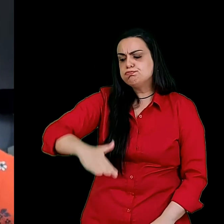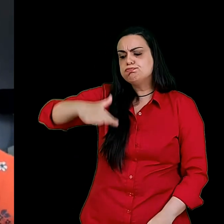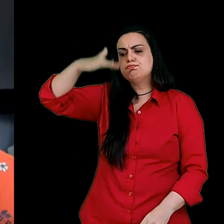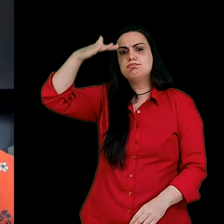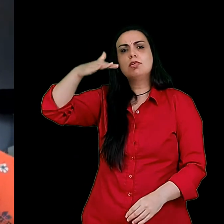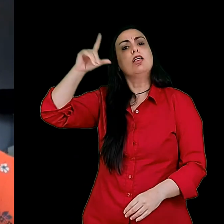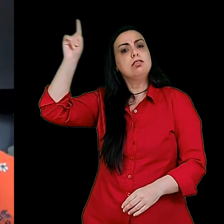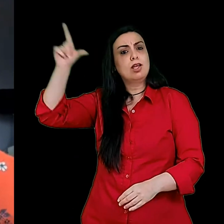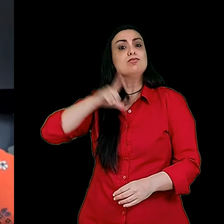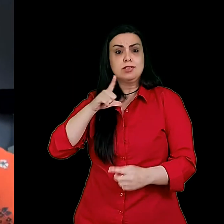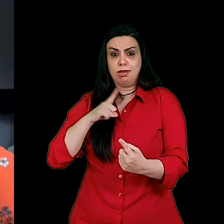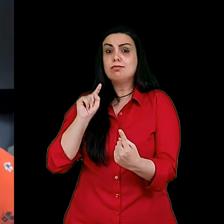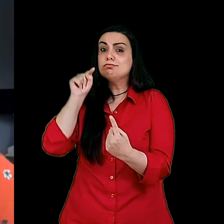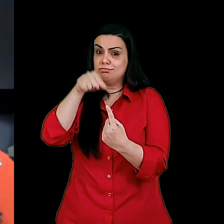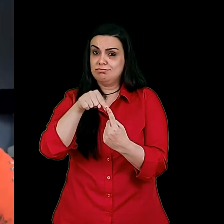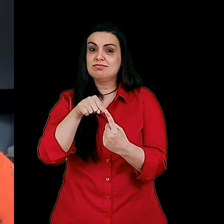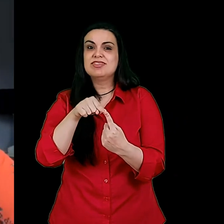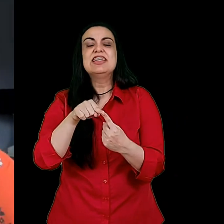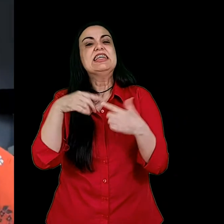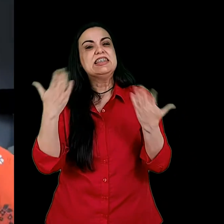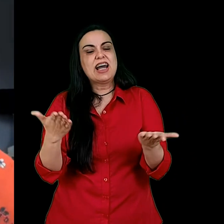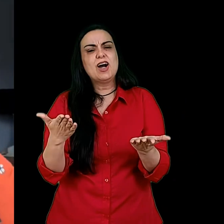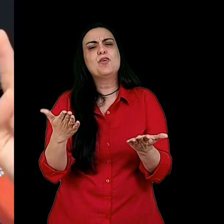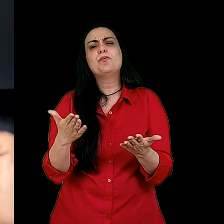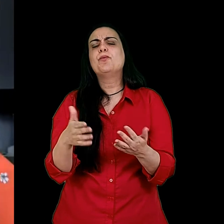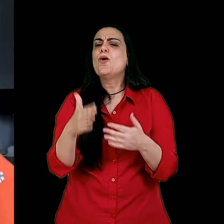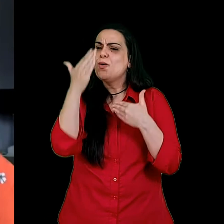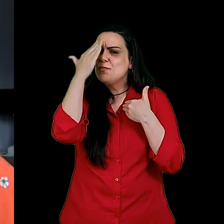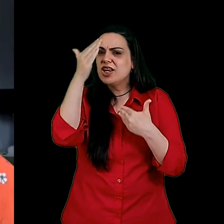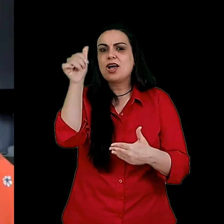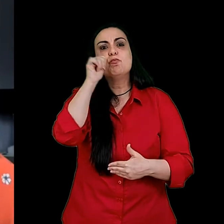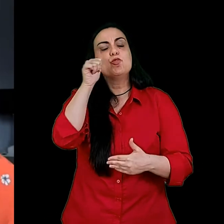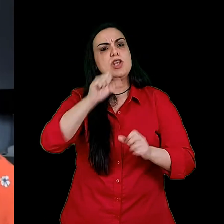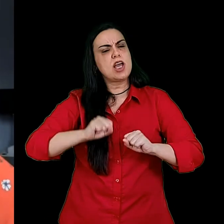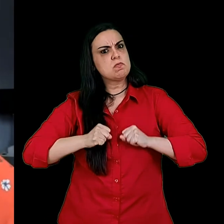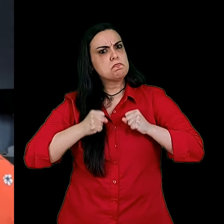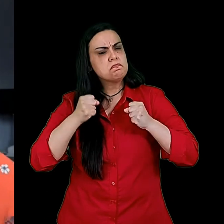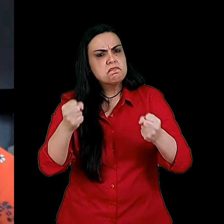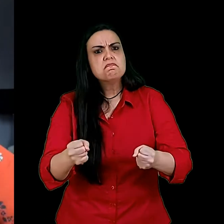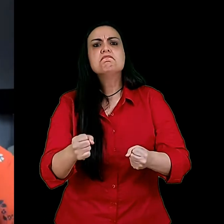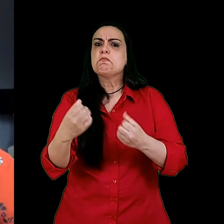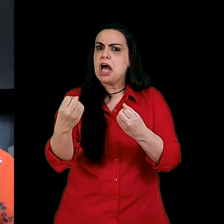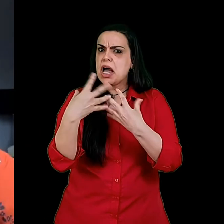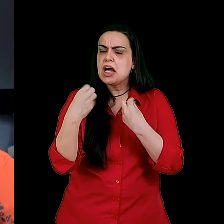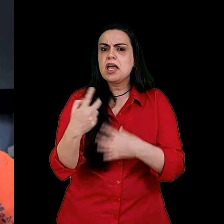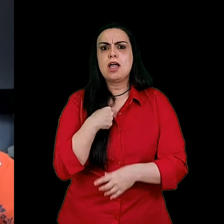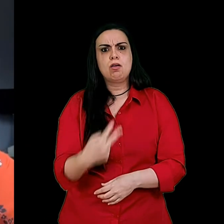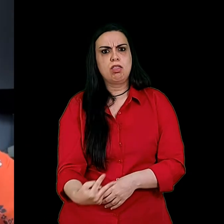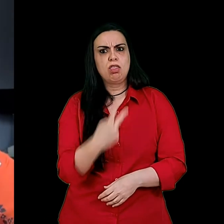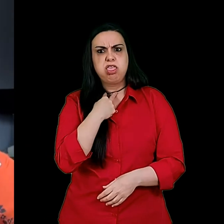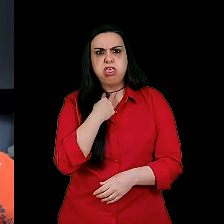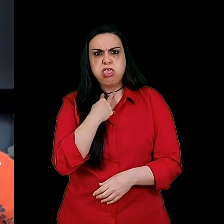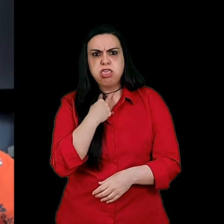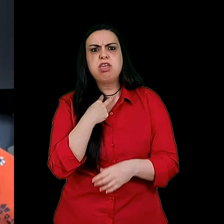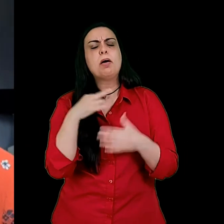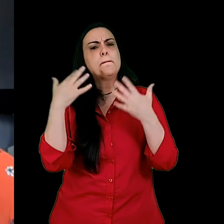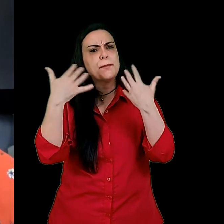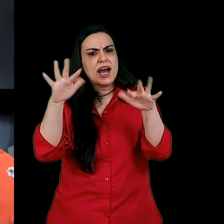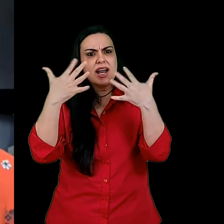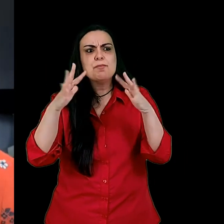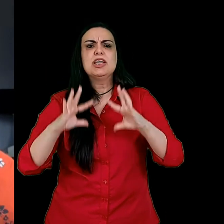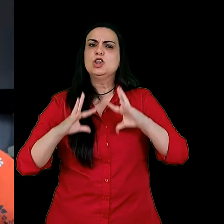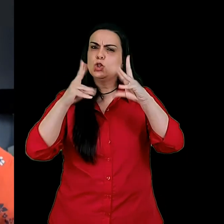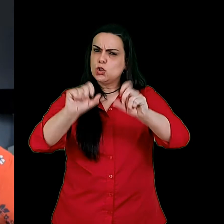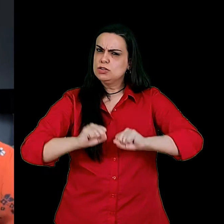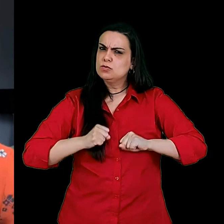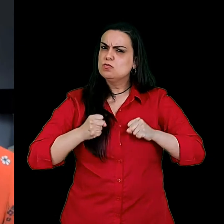aula pra gente se esforçando. E eu quero parabenizar, porque eu sei que eu não estou me dirigindo agora para uma quantidade de